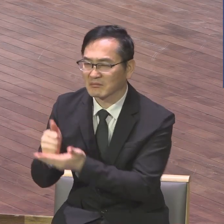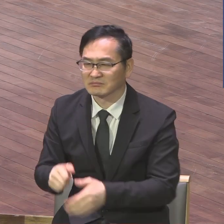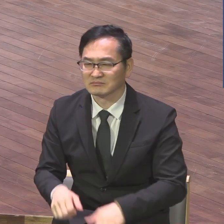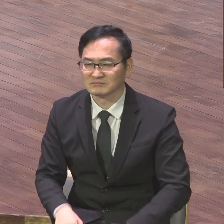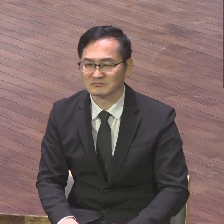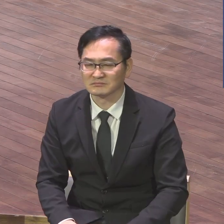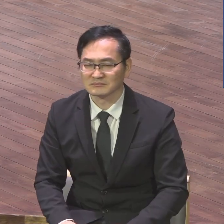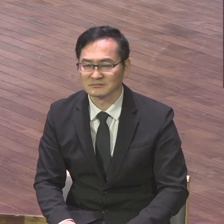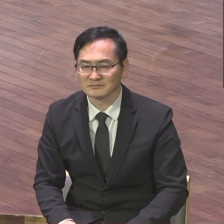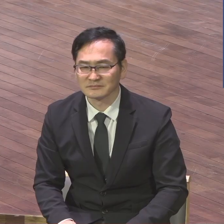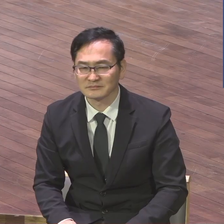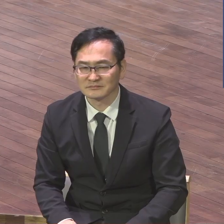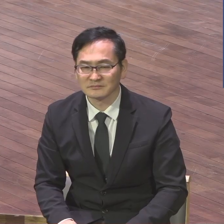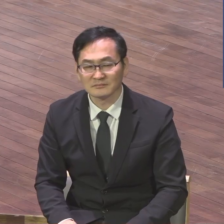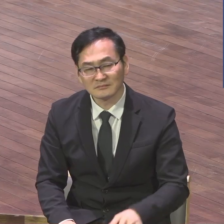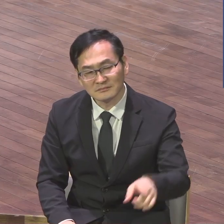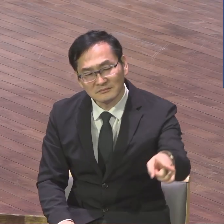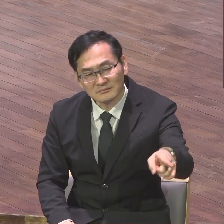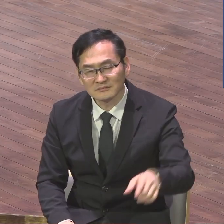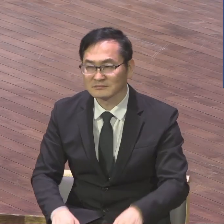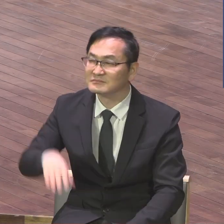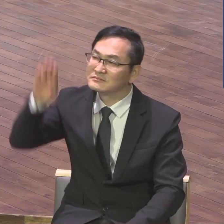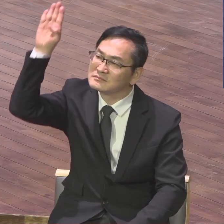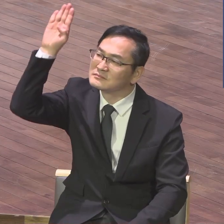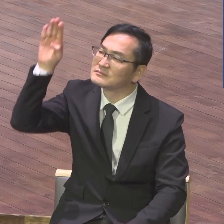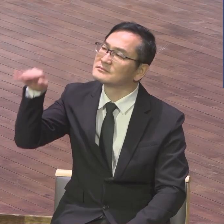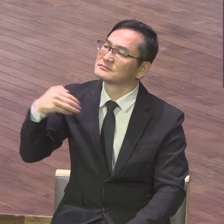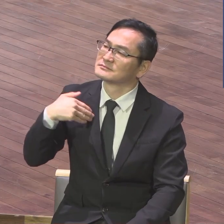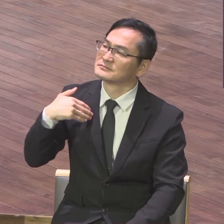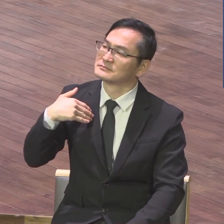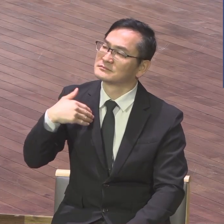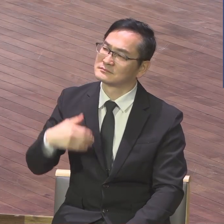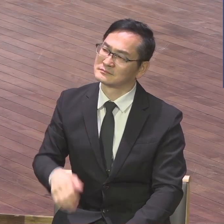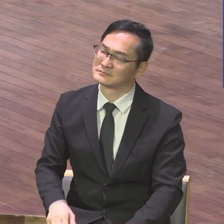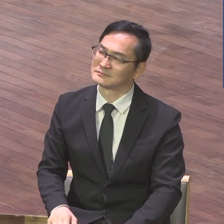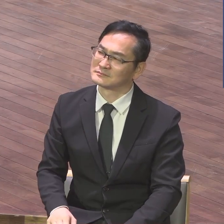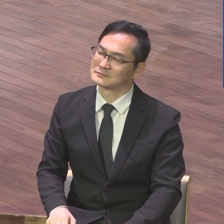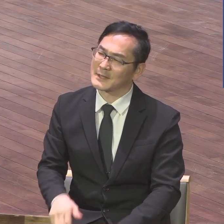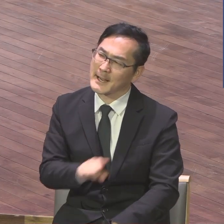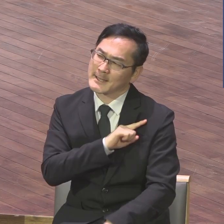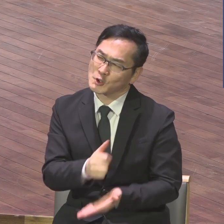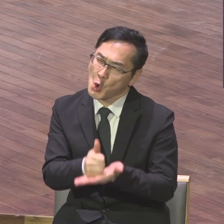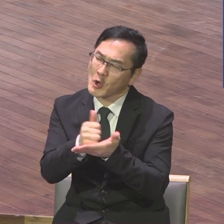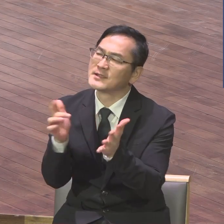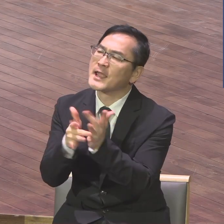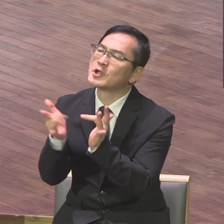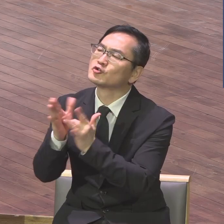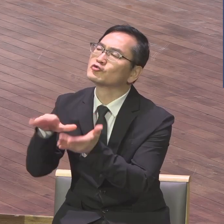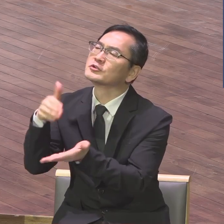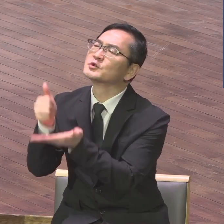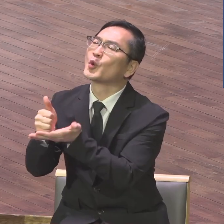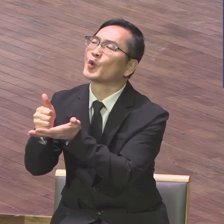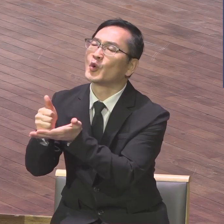대었어요. 그런데 한 소녀가 큰 소리로 예수 그리스도 그랬어요.